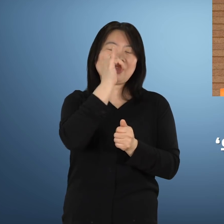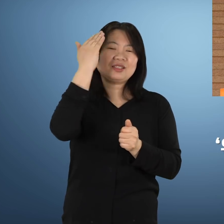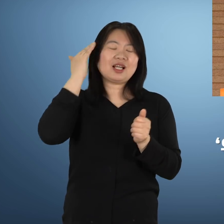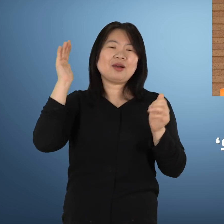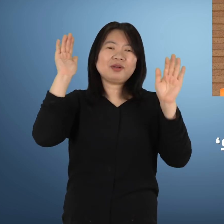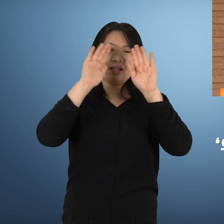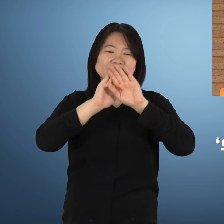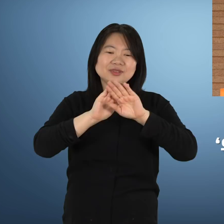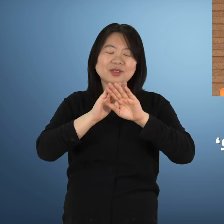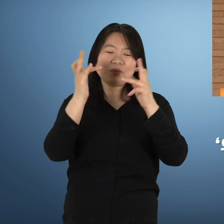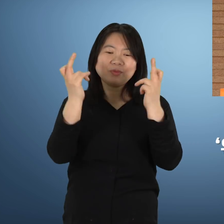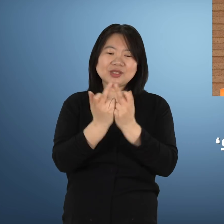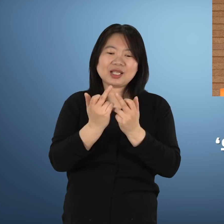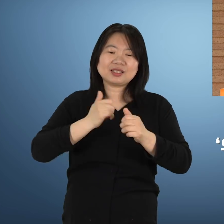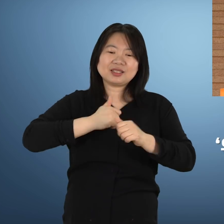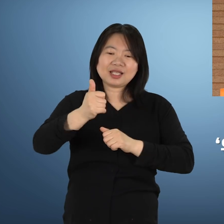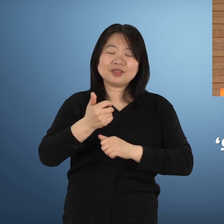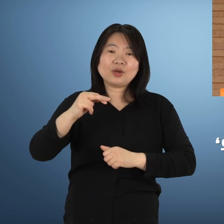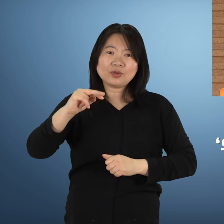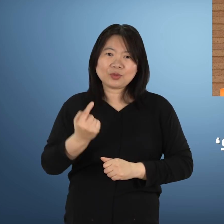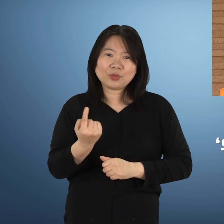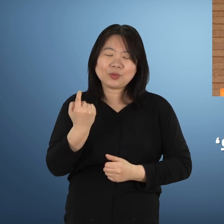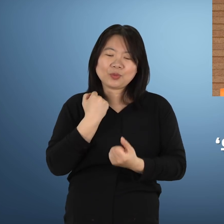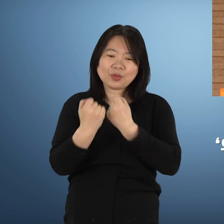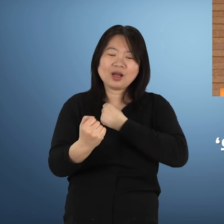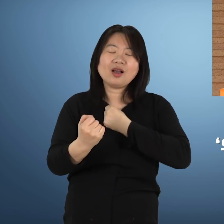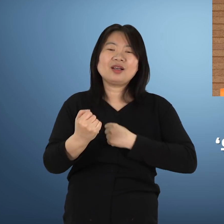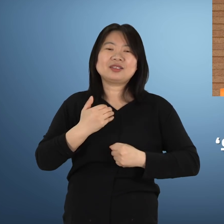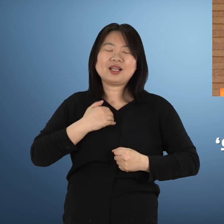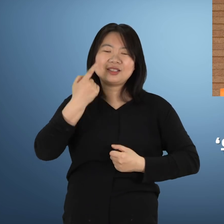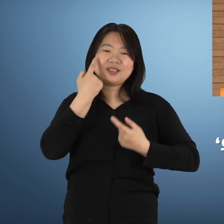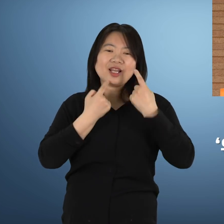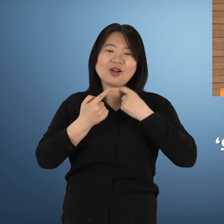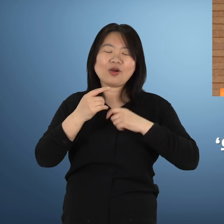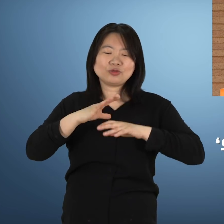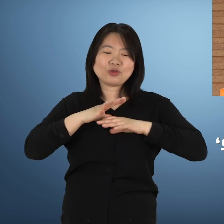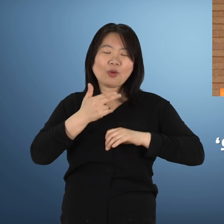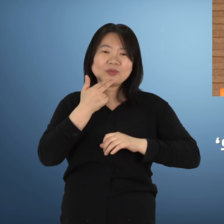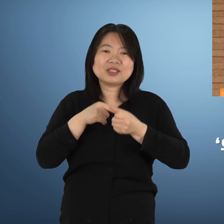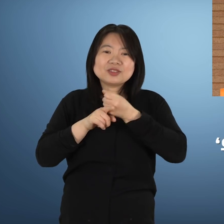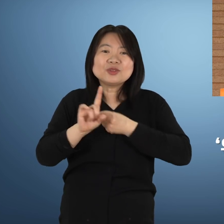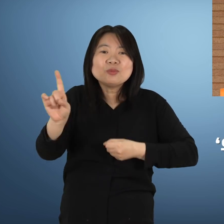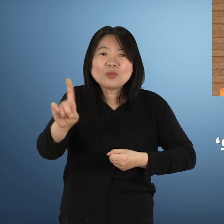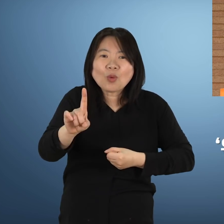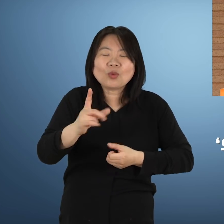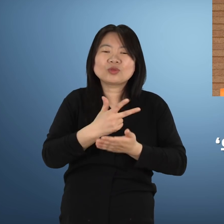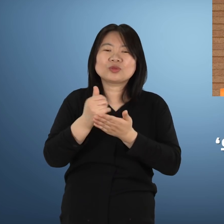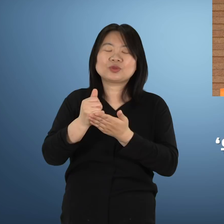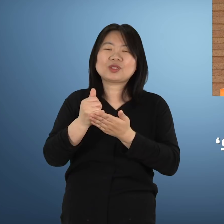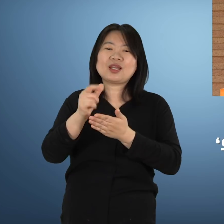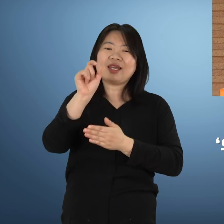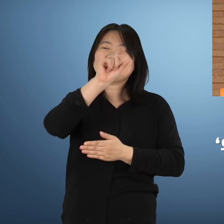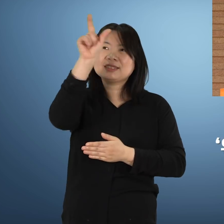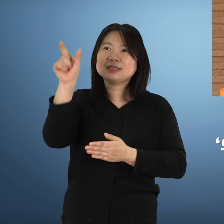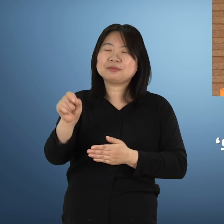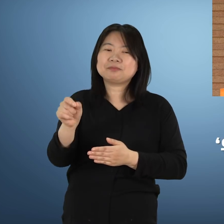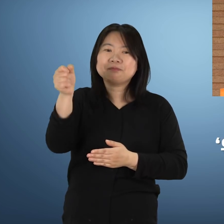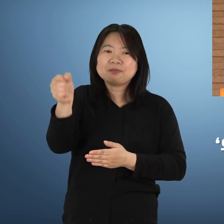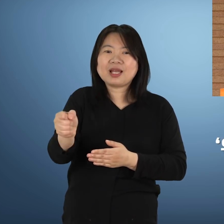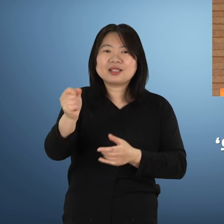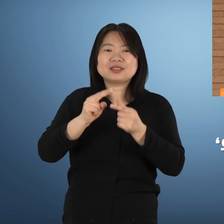내가 해를 두려워하지 않을 것은 주의 지팡이와 막대기가 나와 함께 하심이라. 함께 하심이라.